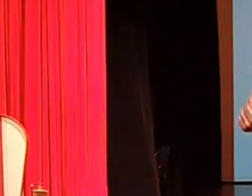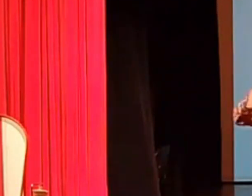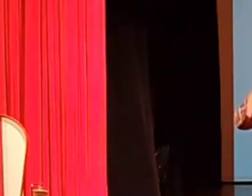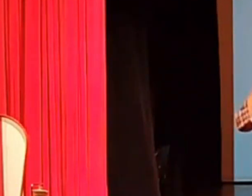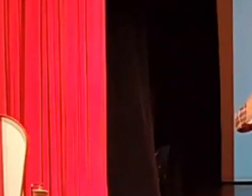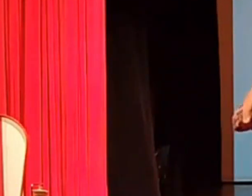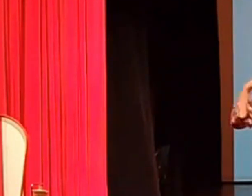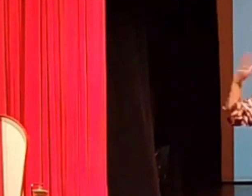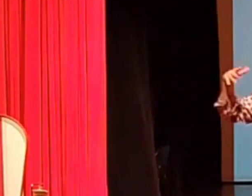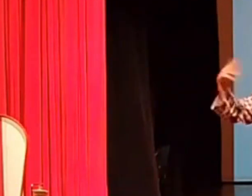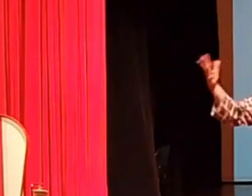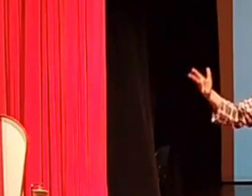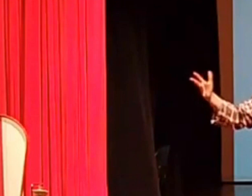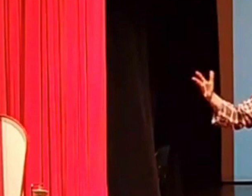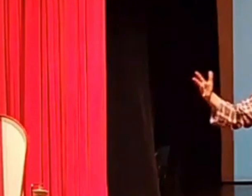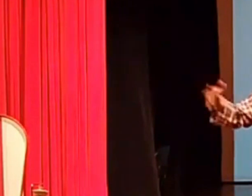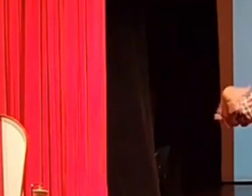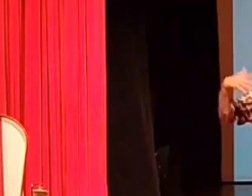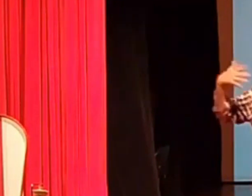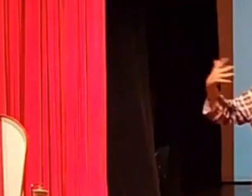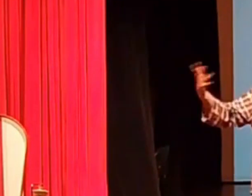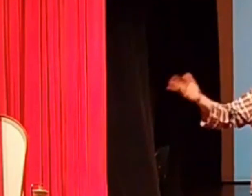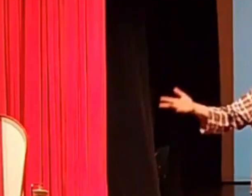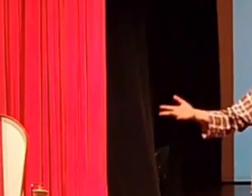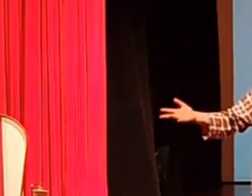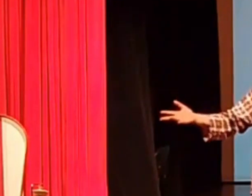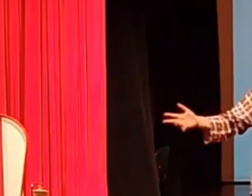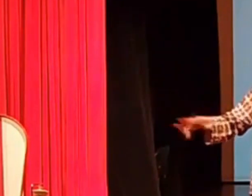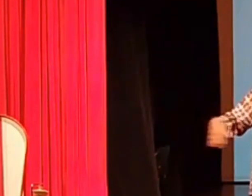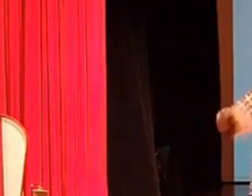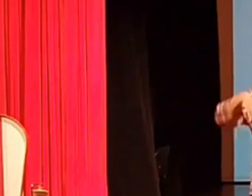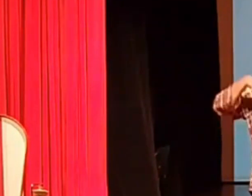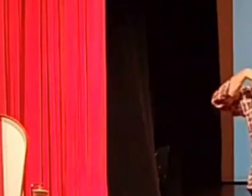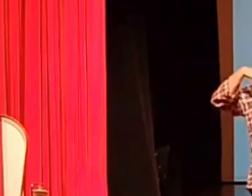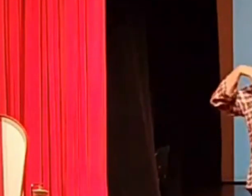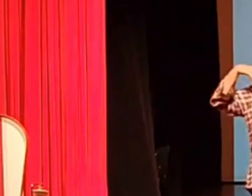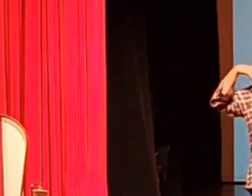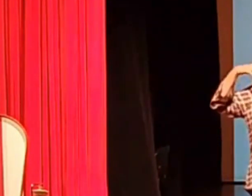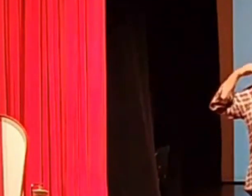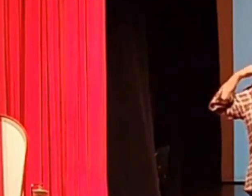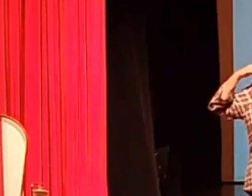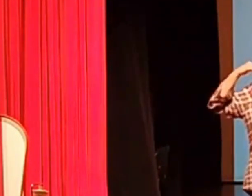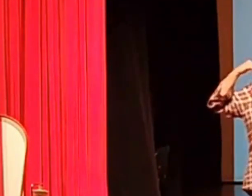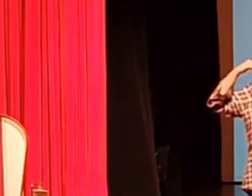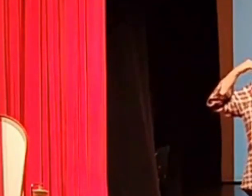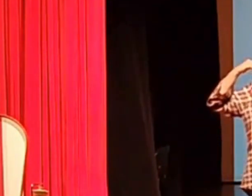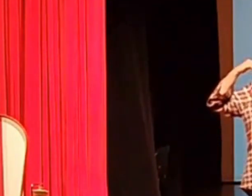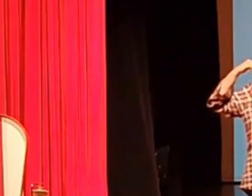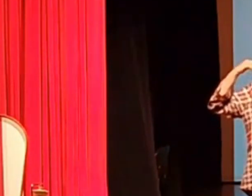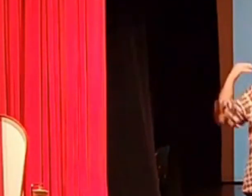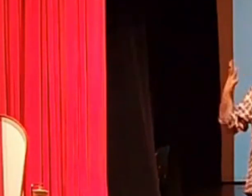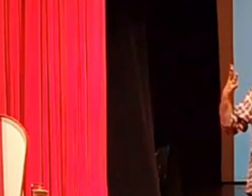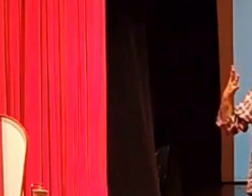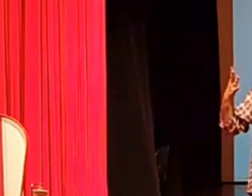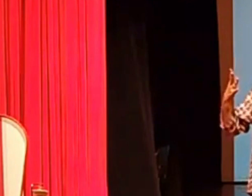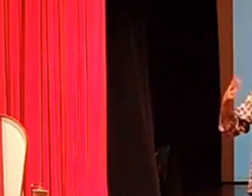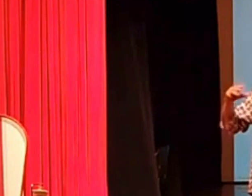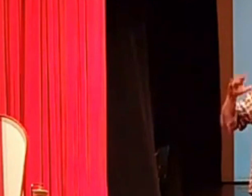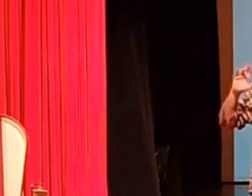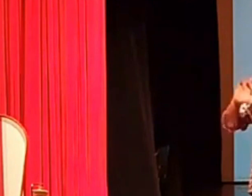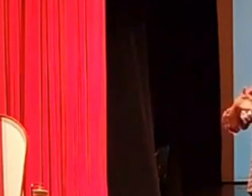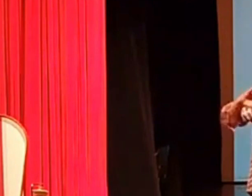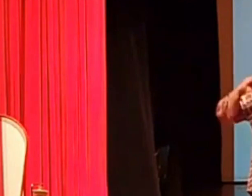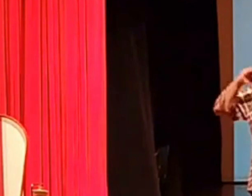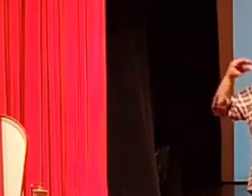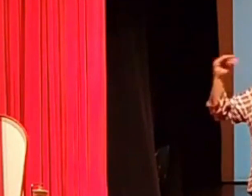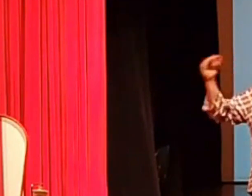daí combina com o que a gente vê, né, nos grupos, o que a gente vê nas estatísticas,